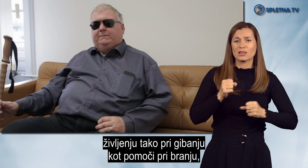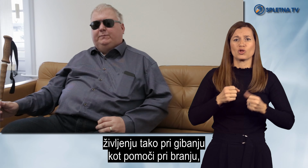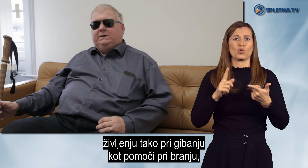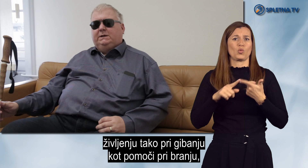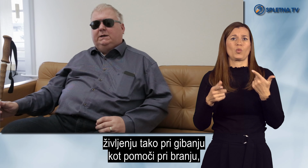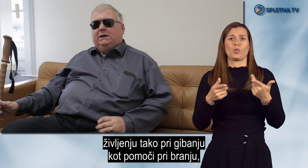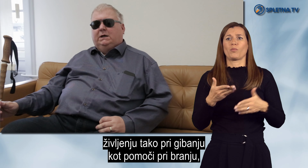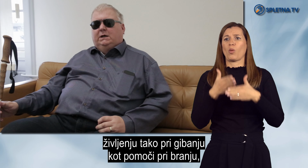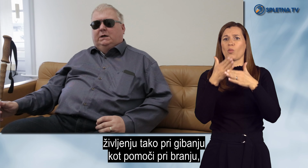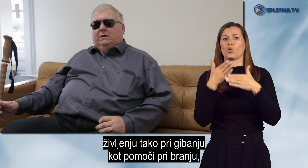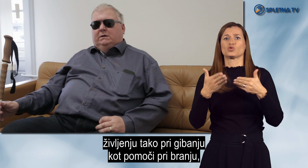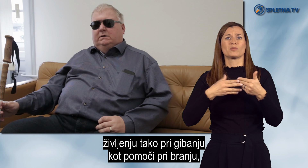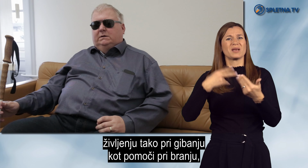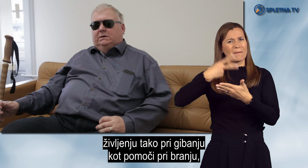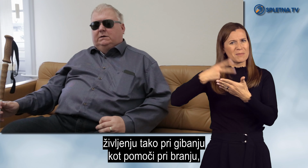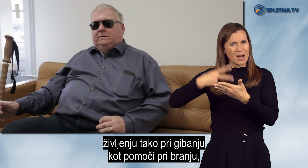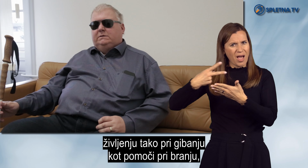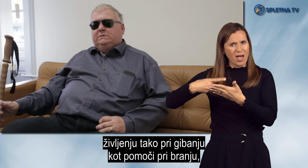kot pa pri